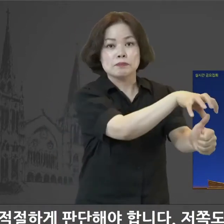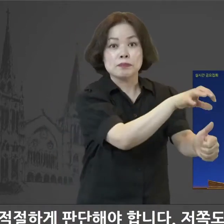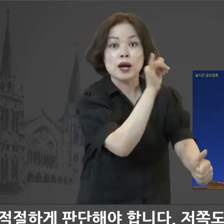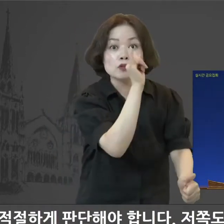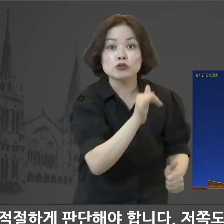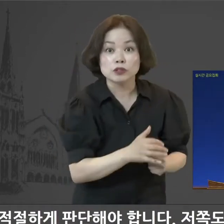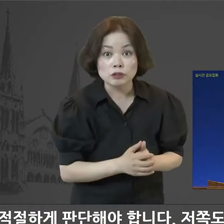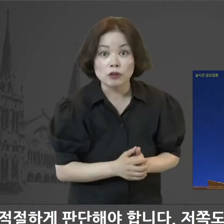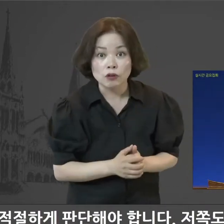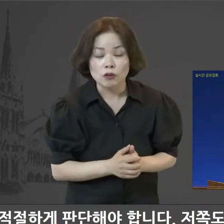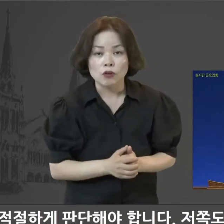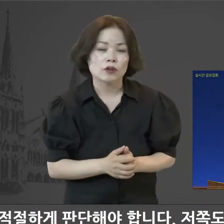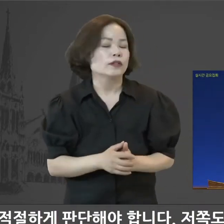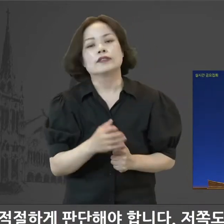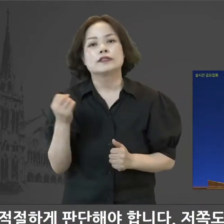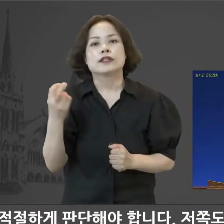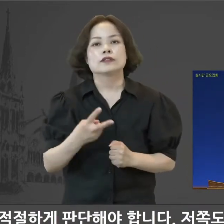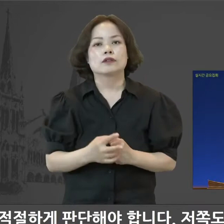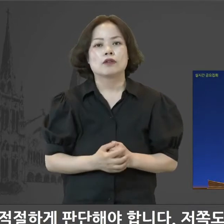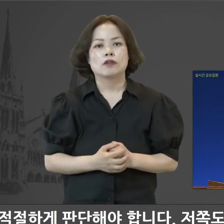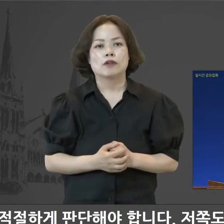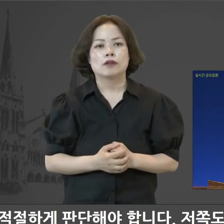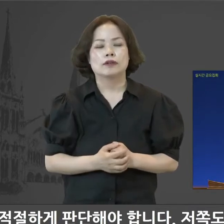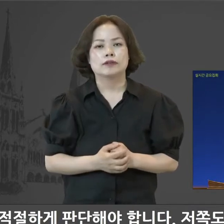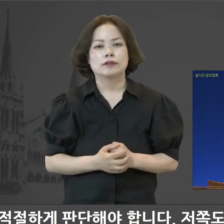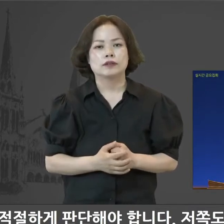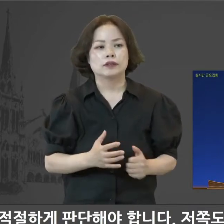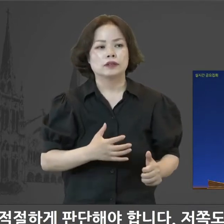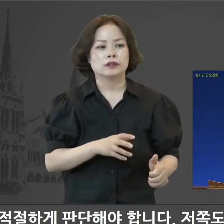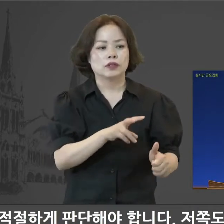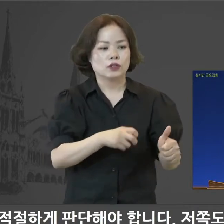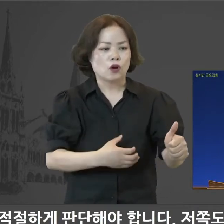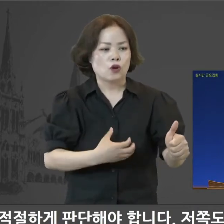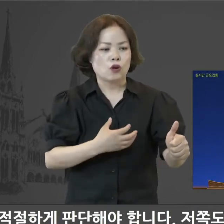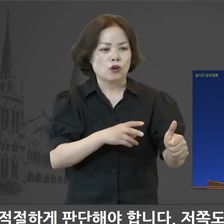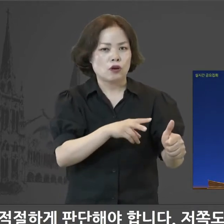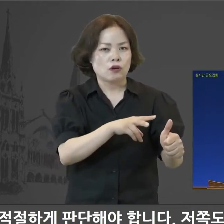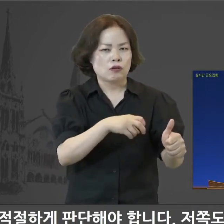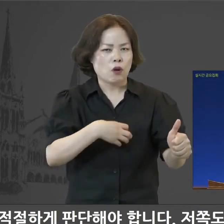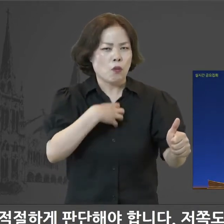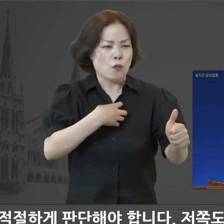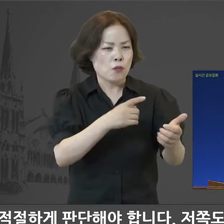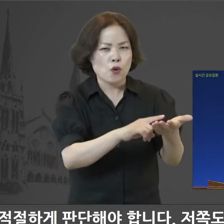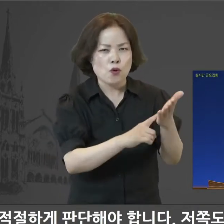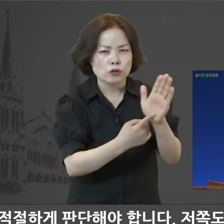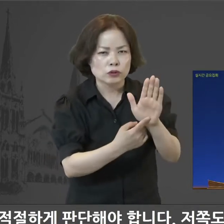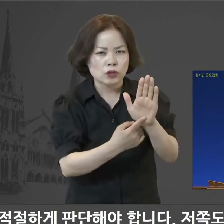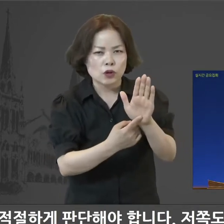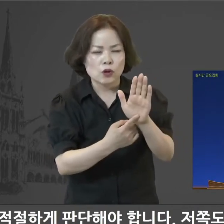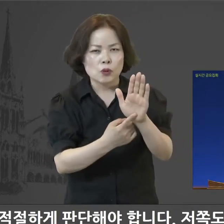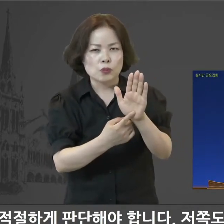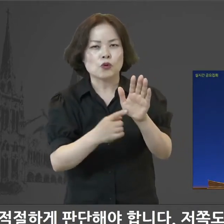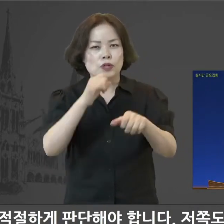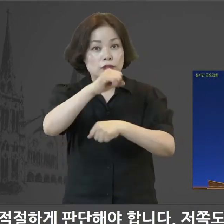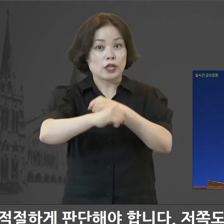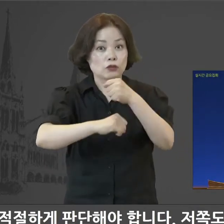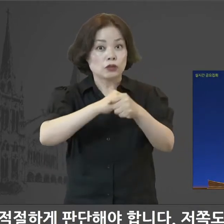있다. 이래서 혐오 표현을 법적으로 규제하는 것보다 표현의 자유를 유지하는